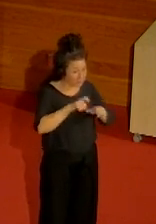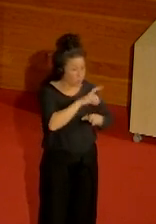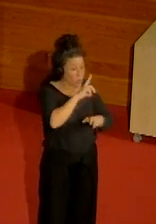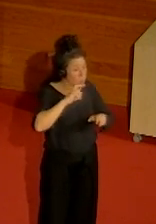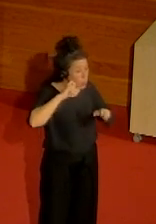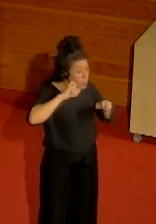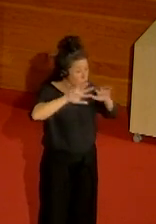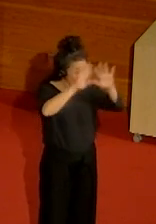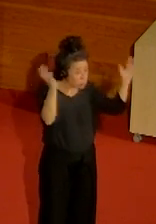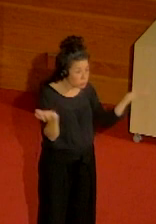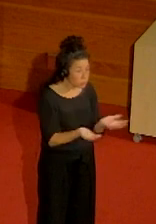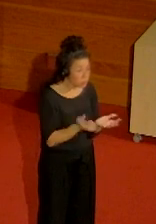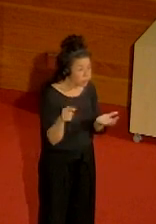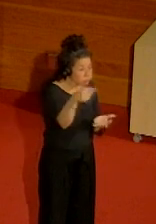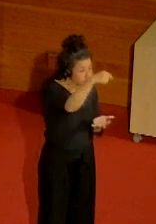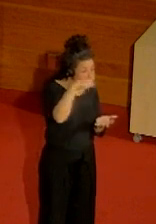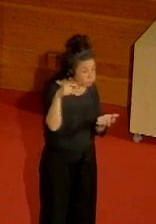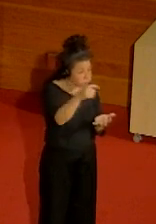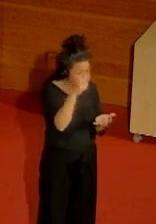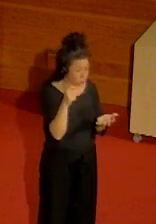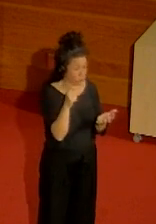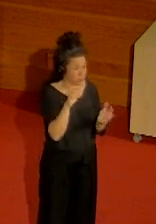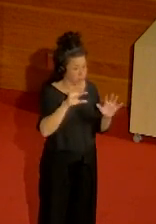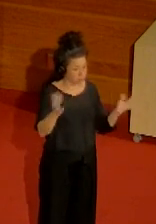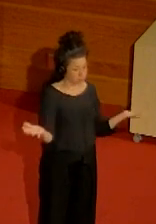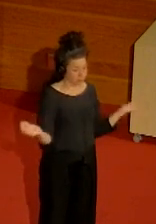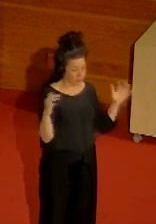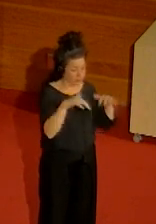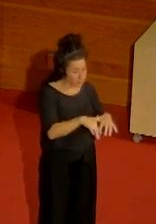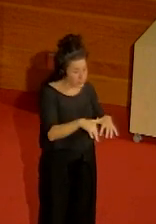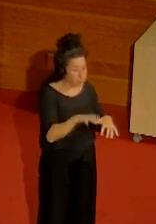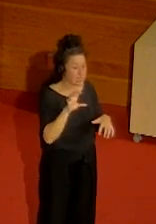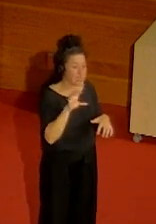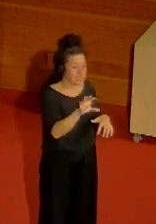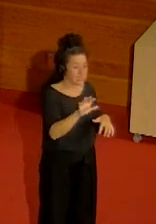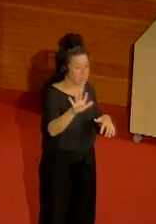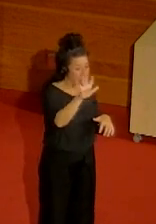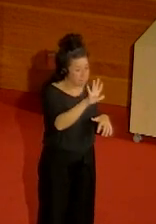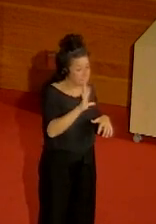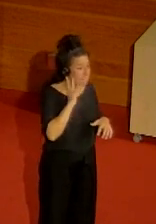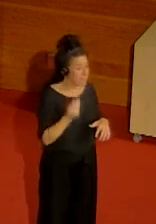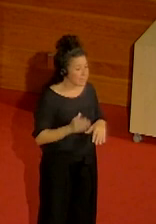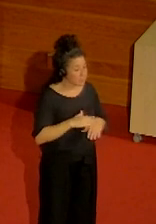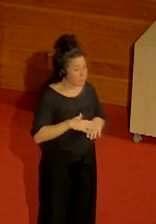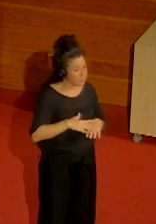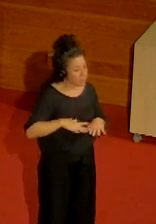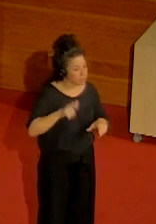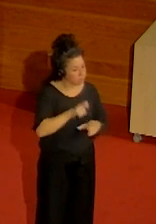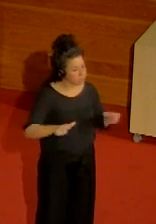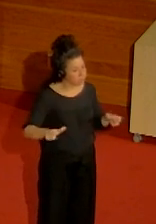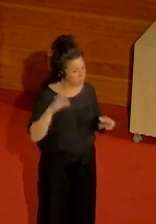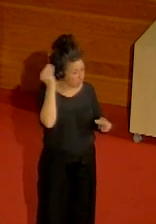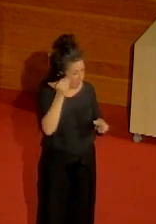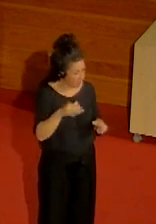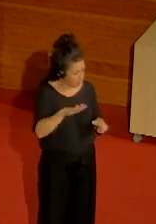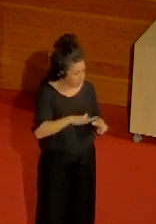que se agudizó con el holocausto y un estado palestino para la población árabe local que vivía allí lo azul